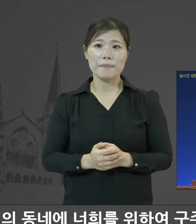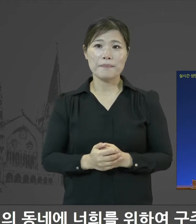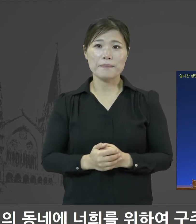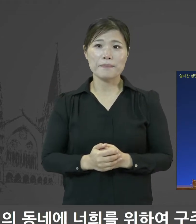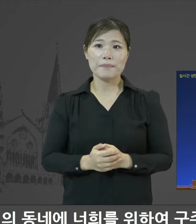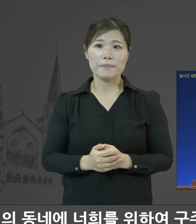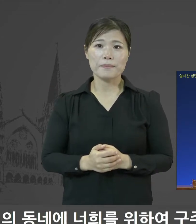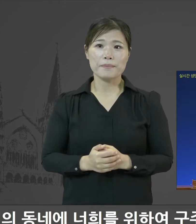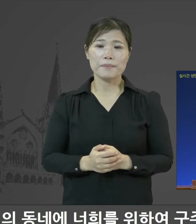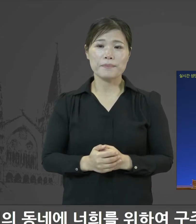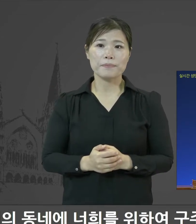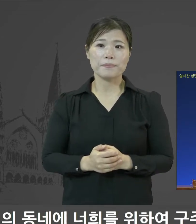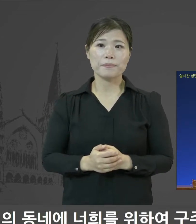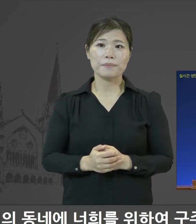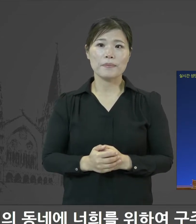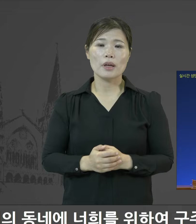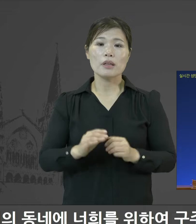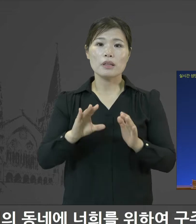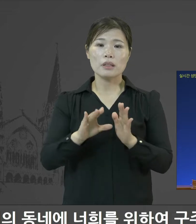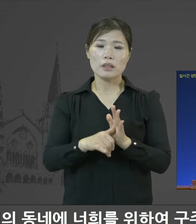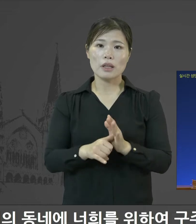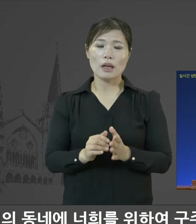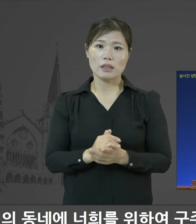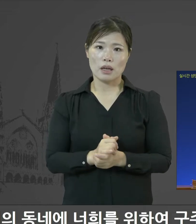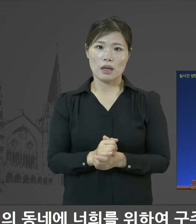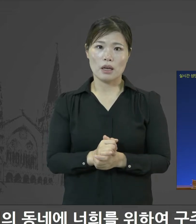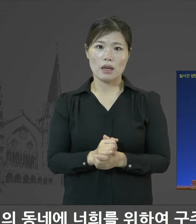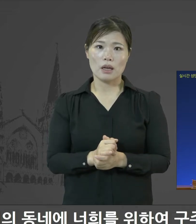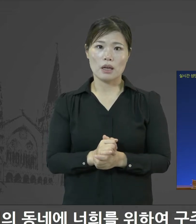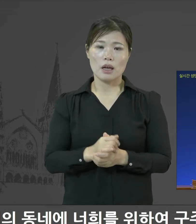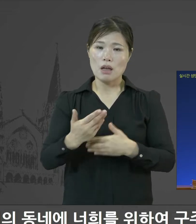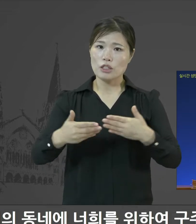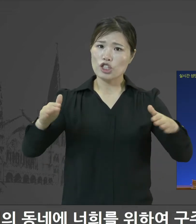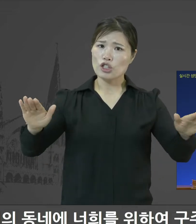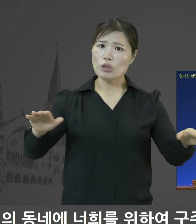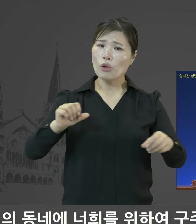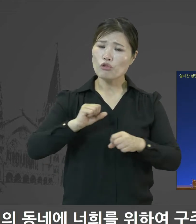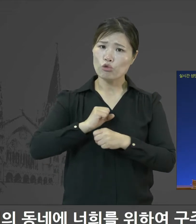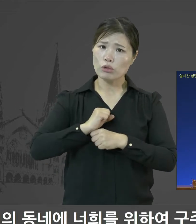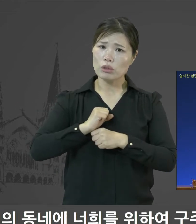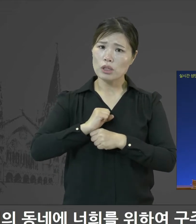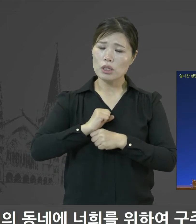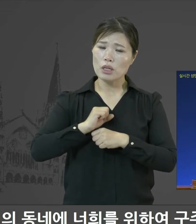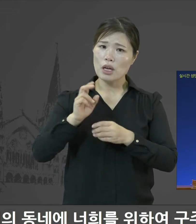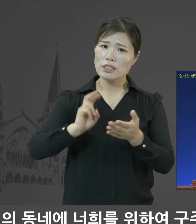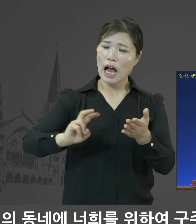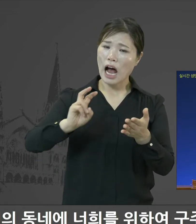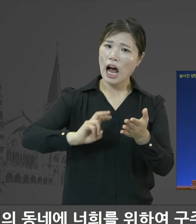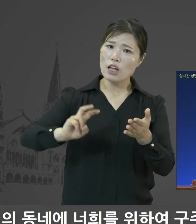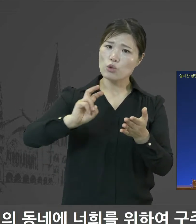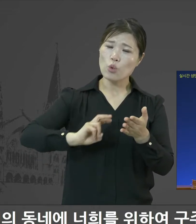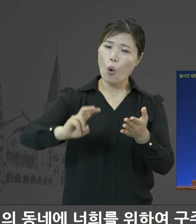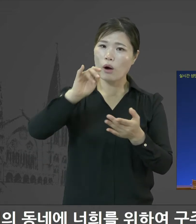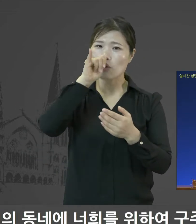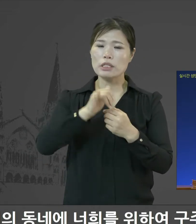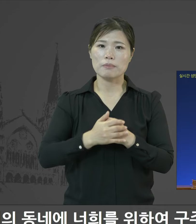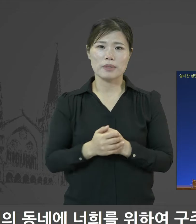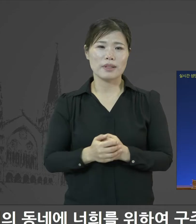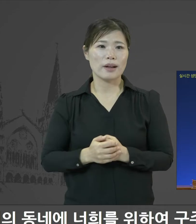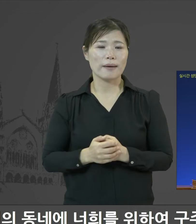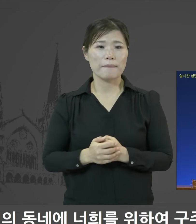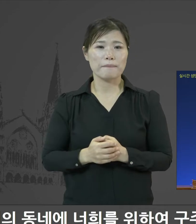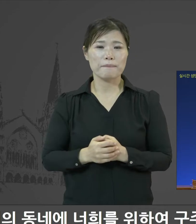것이죠. 자, 이때 이제 천군들이 이 찬송을 부르죠. 이 찬송 소리가 보통 찬송이